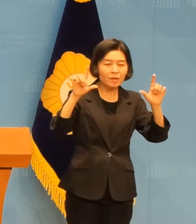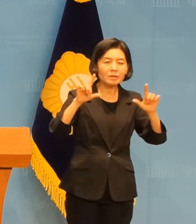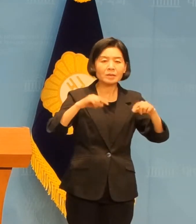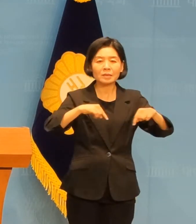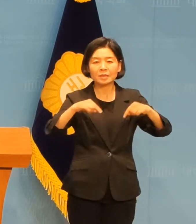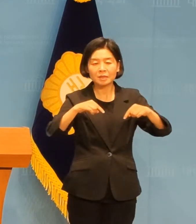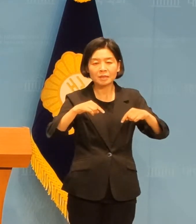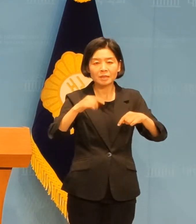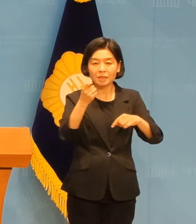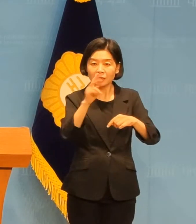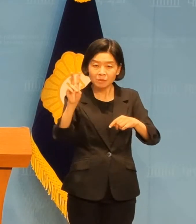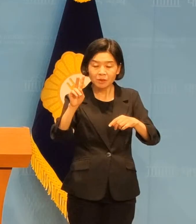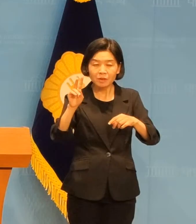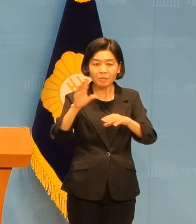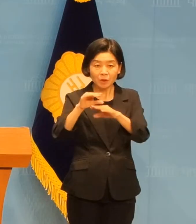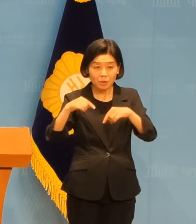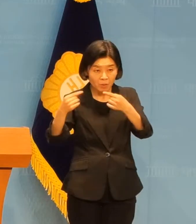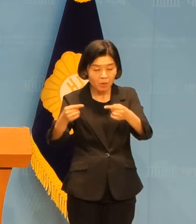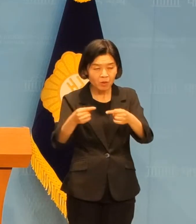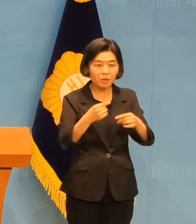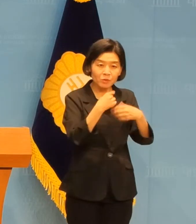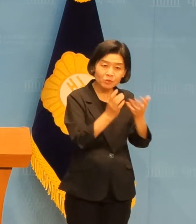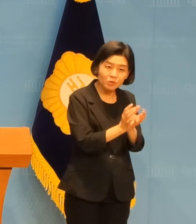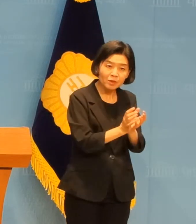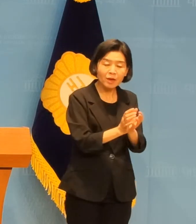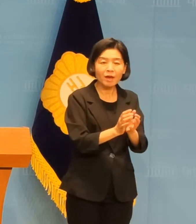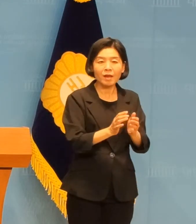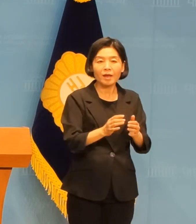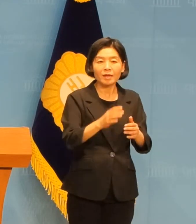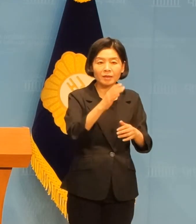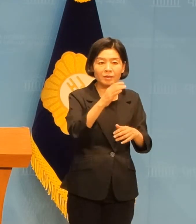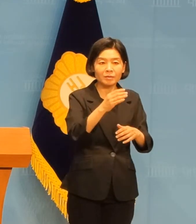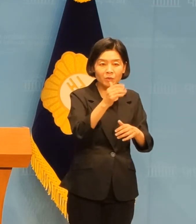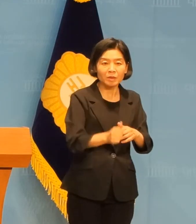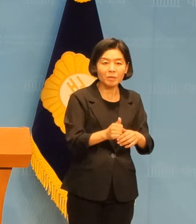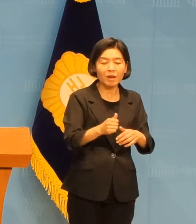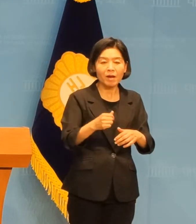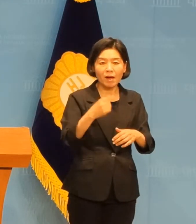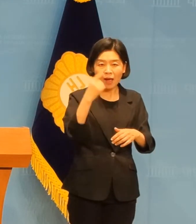민주당 강경파는 악역을 맡는 역할 분담을